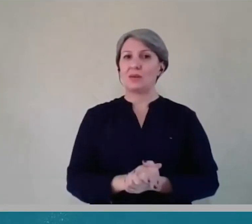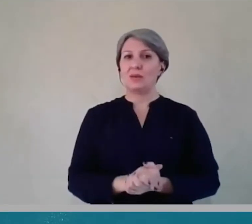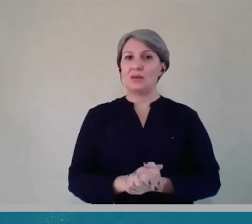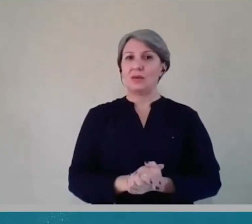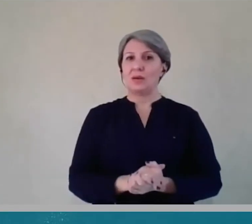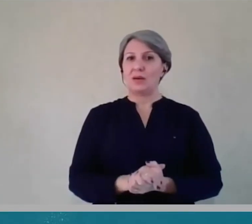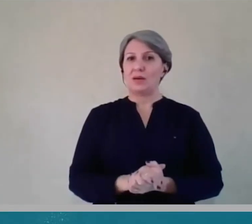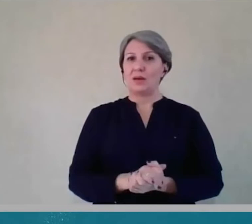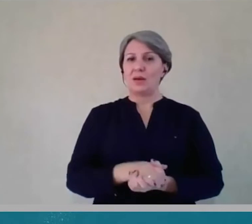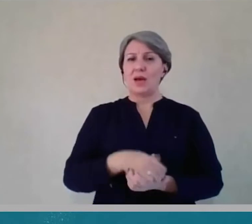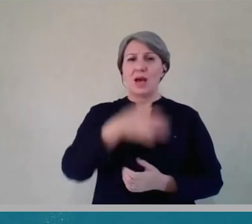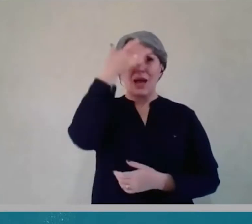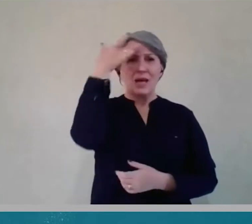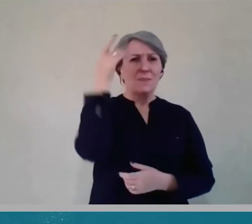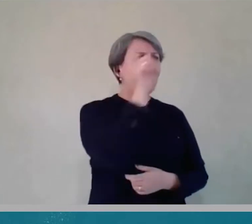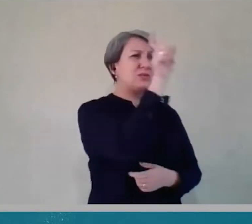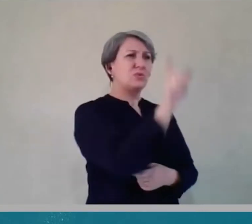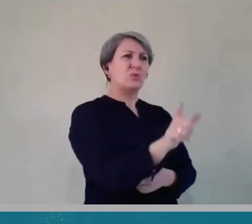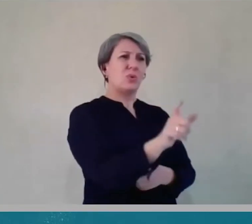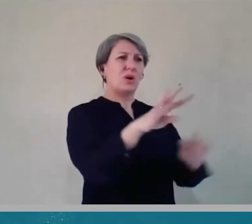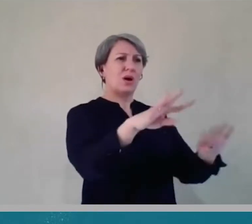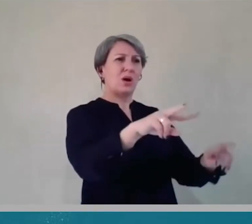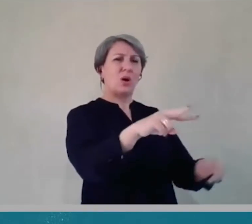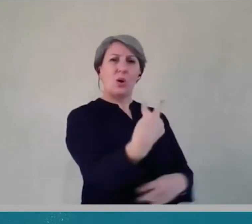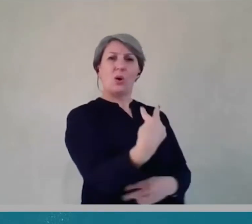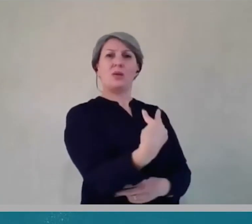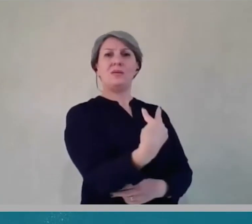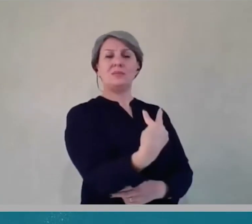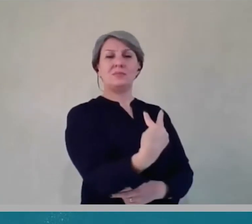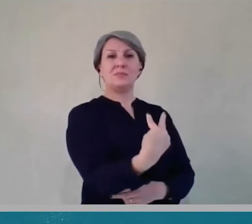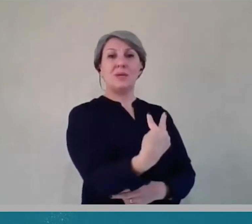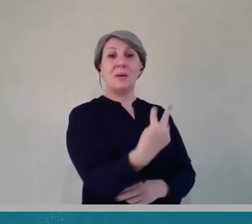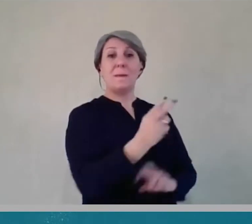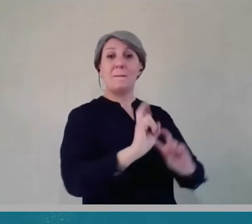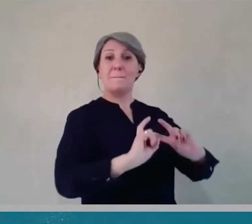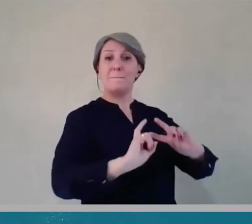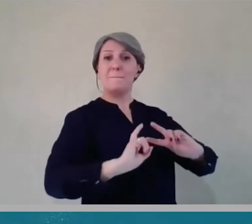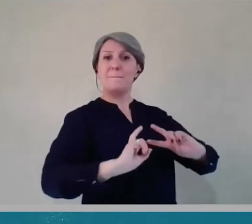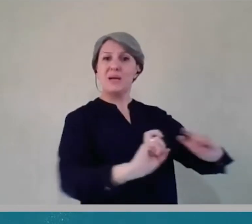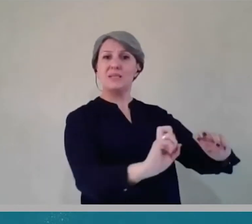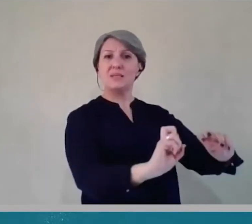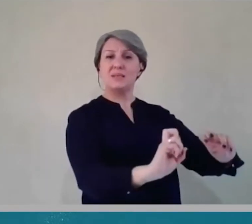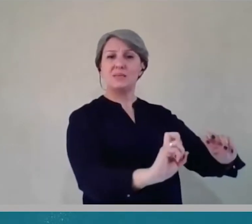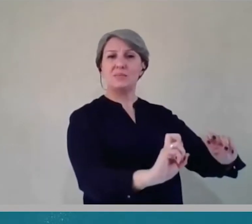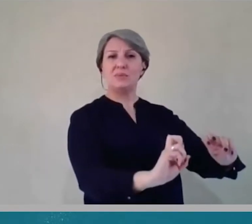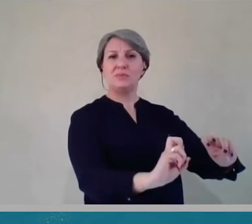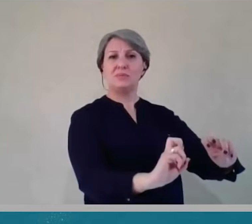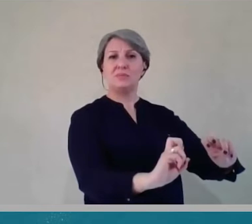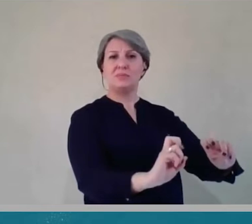terra, ninguém consegue discutir. Porque são fatos, certo? Então, irmãos,